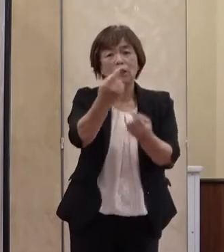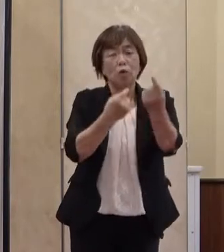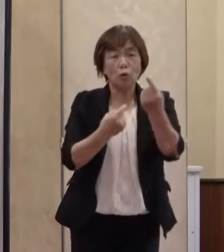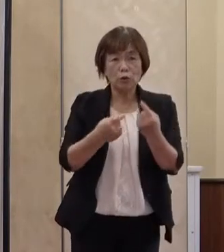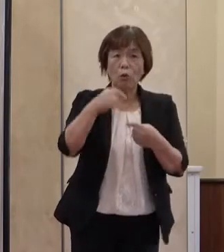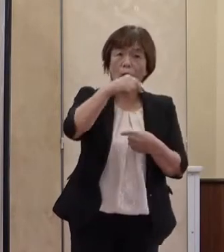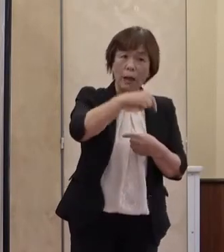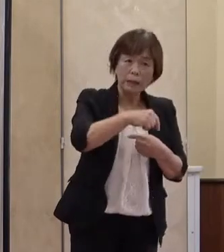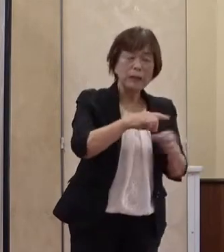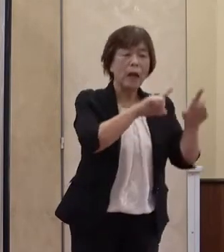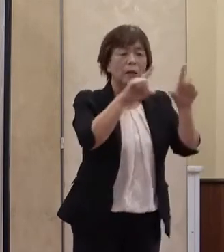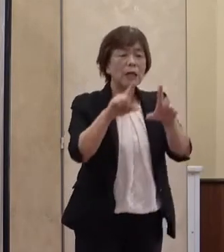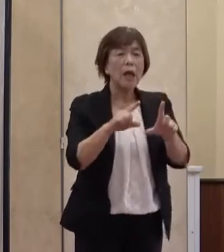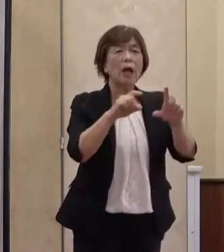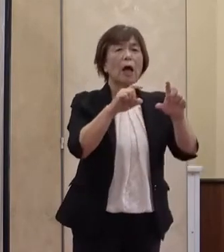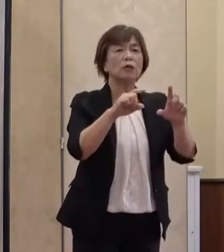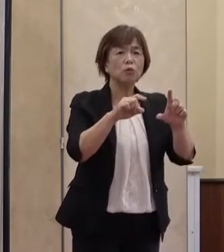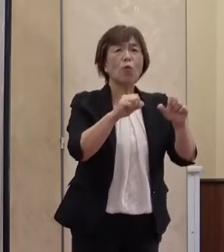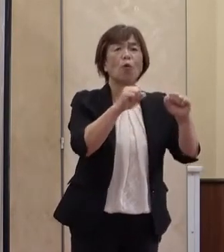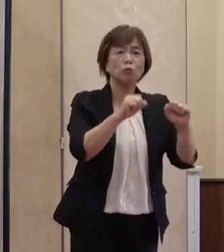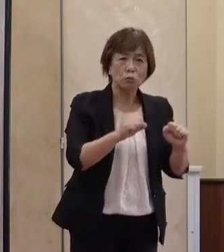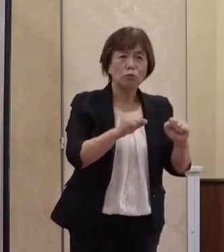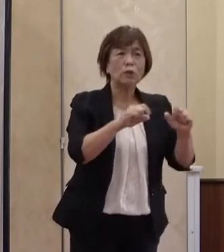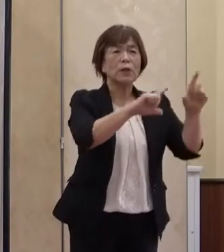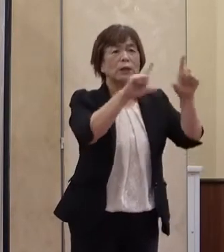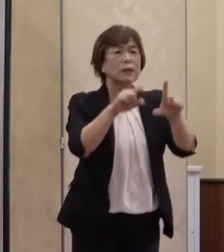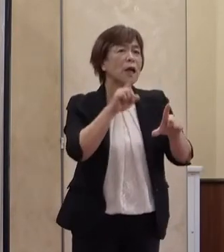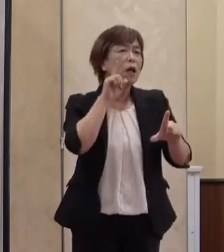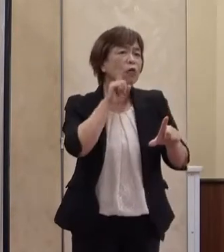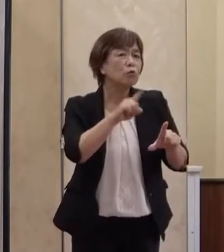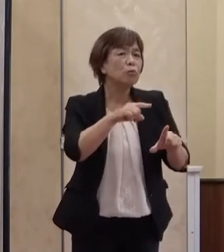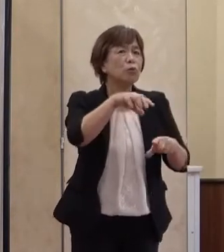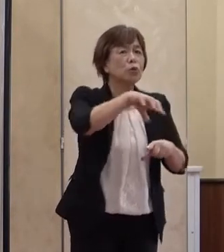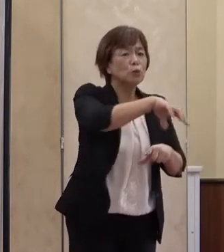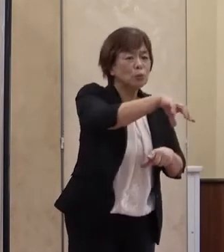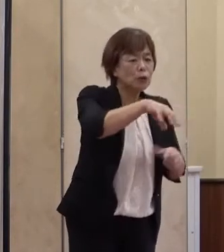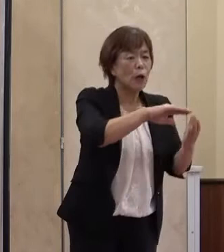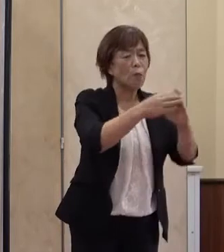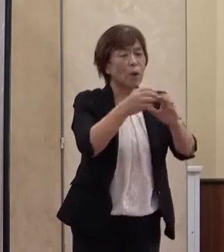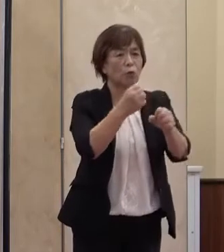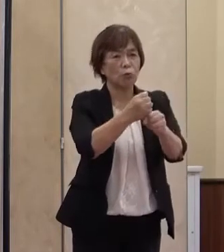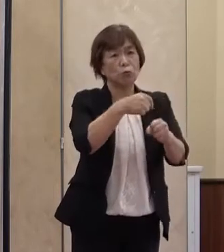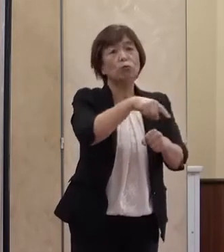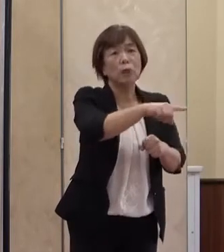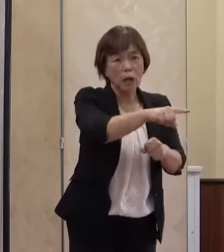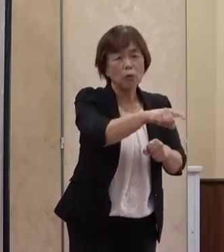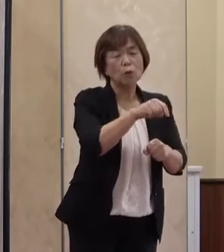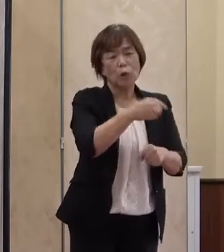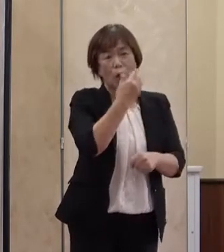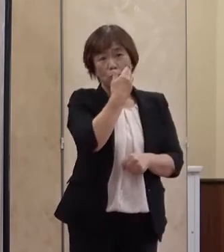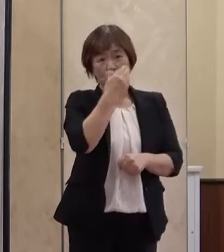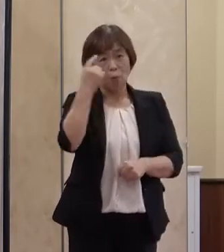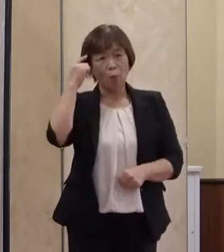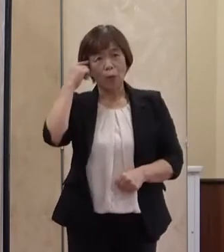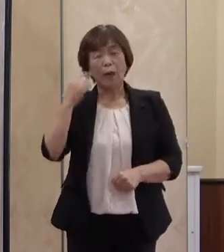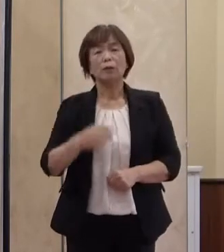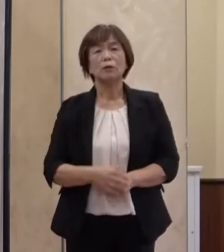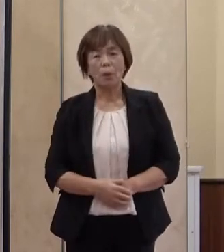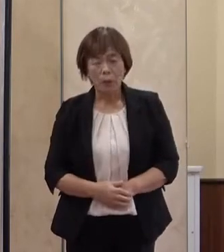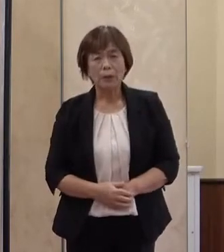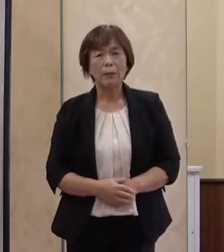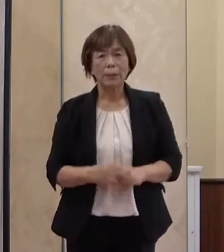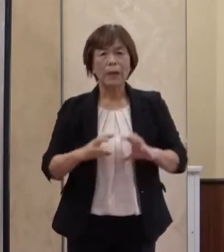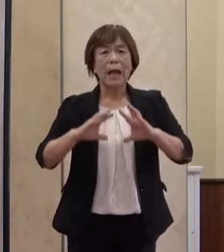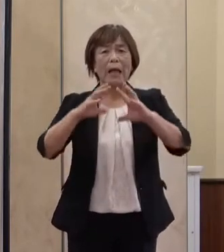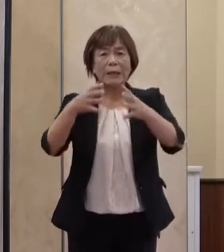そして生活する、生活しやすい街づくり、これら重要だと思います。もっと言えばこのインターナショ